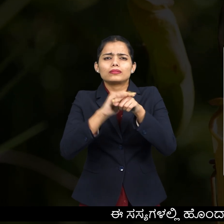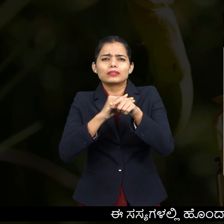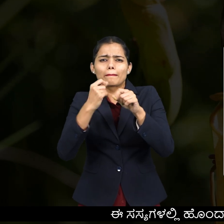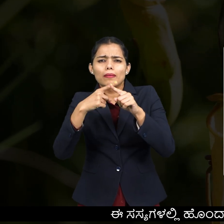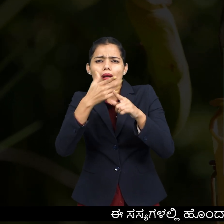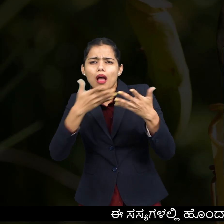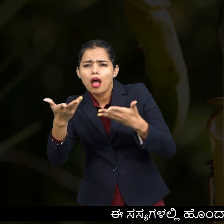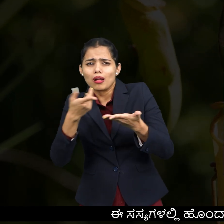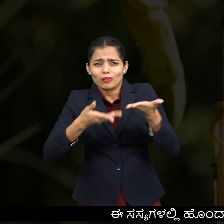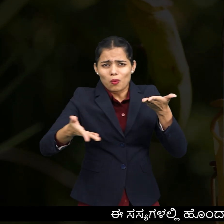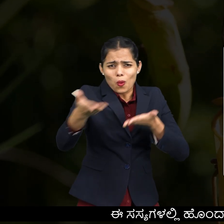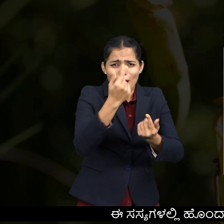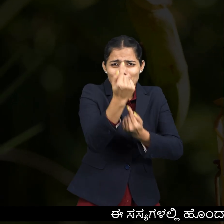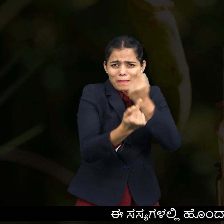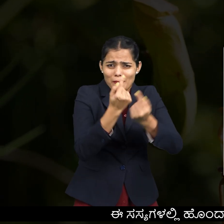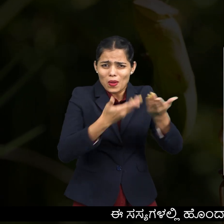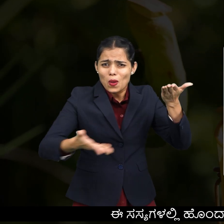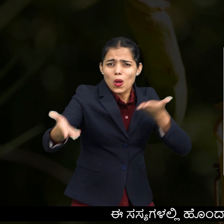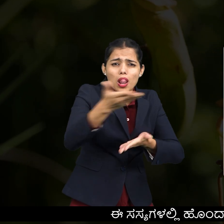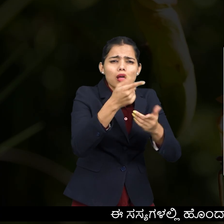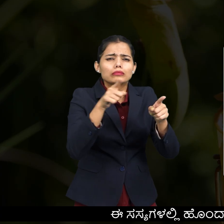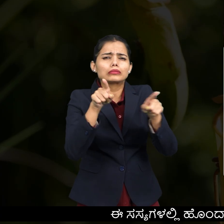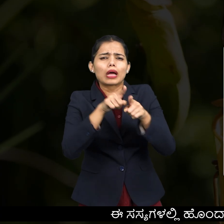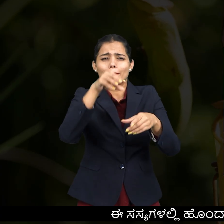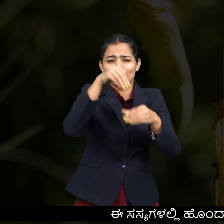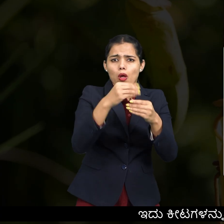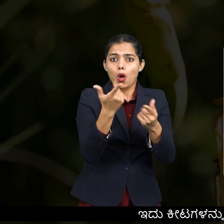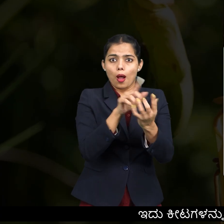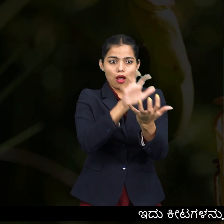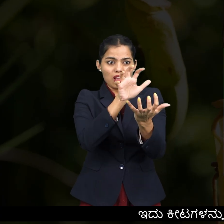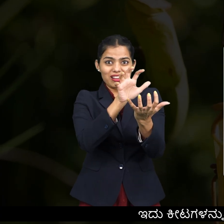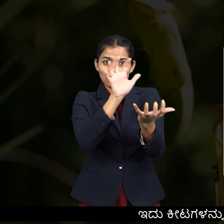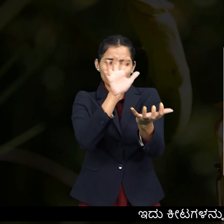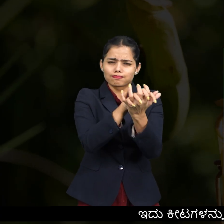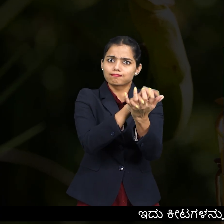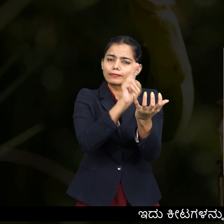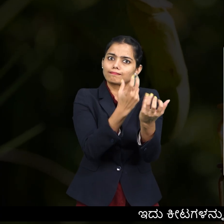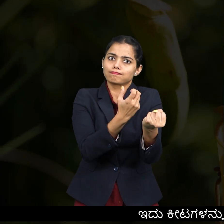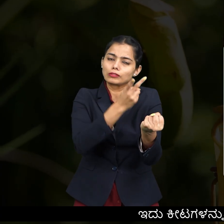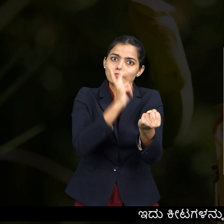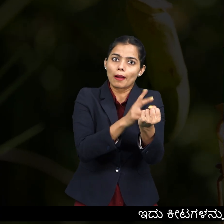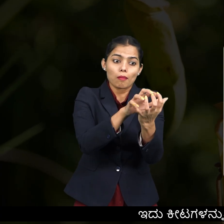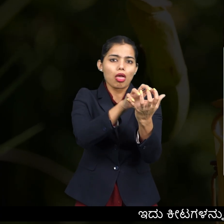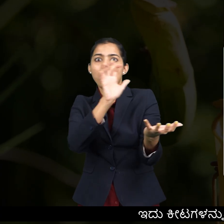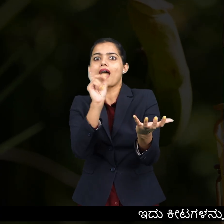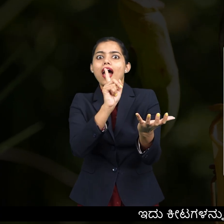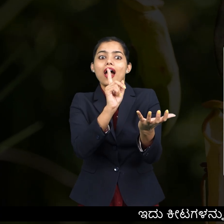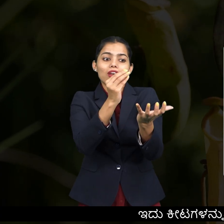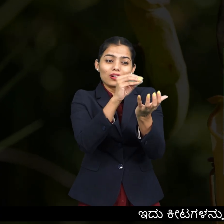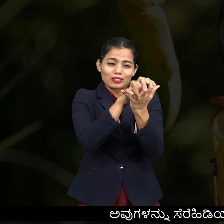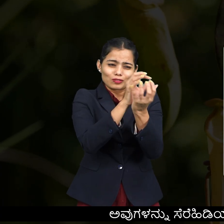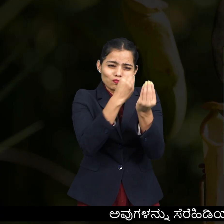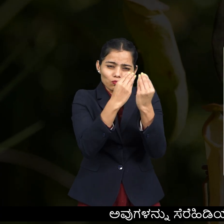ಈ ಸಸ್ಯಗಳಲ್ಲಿ ಹೊಂದಾಣಿಕೆಗಳು ಕಂಡುಬರುತ್ತವೆ. ಇದು ಕೀಟಕಗಳನ್ನು ಆಕರ್ಷಿಸಲು